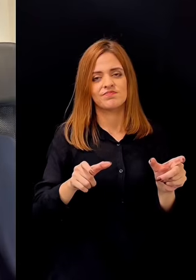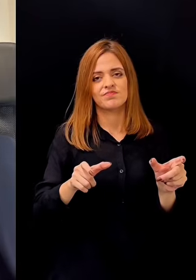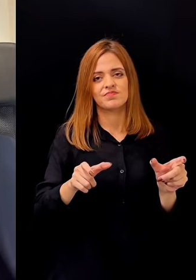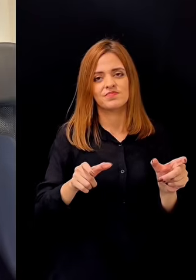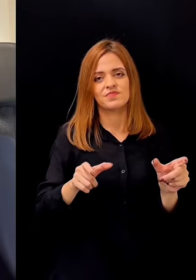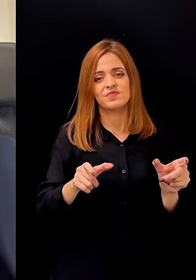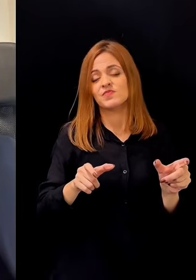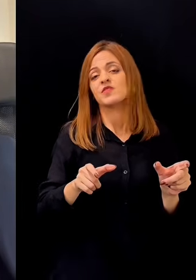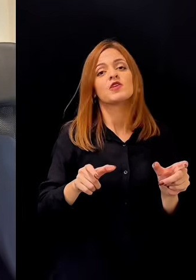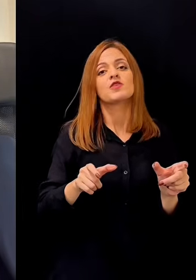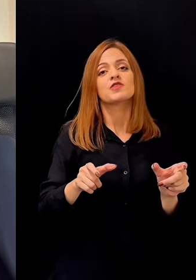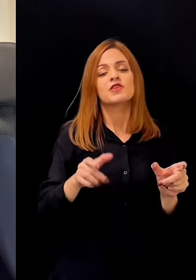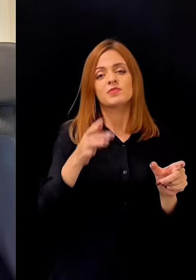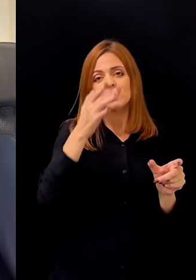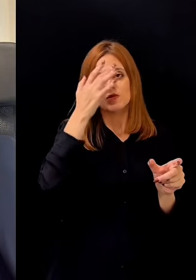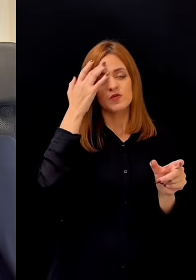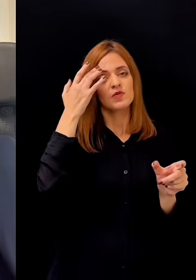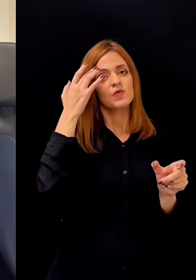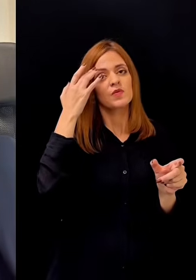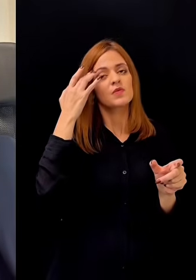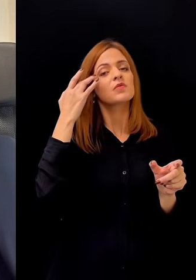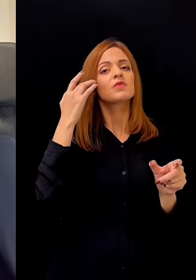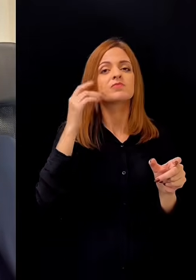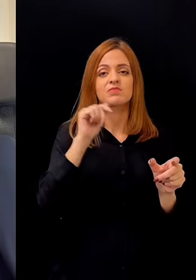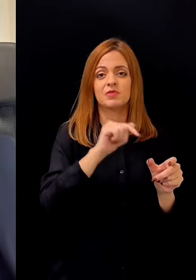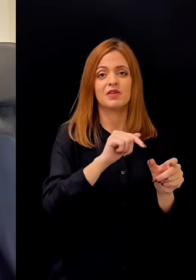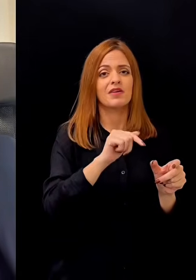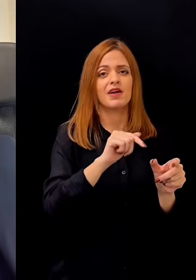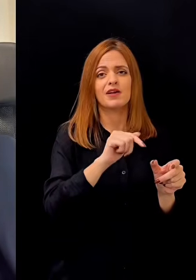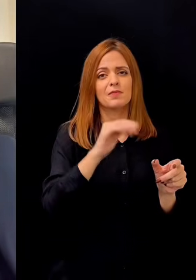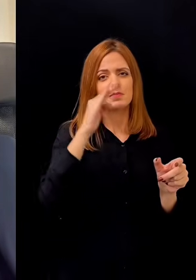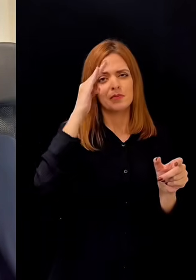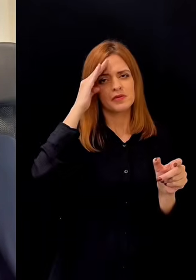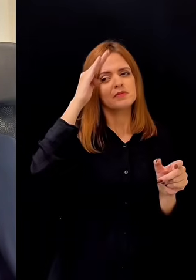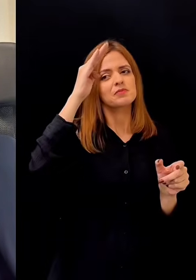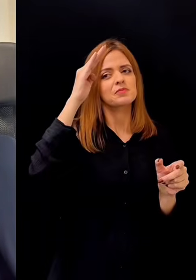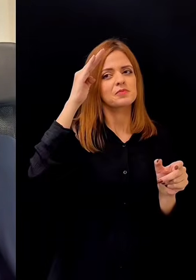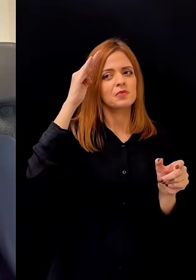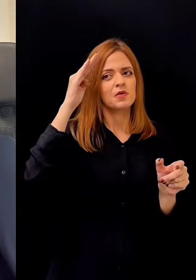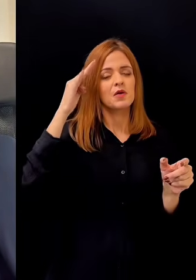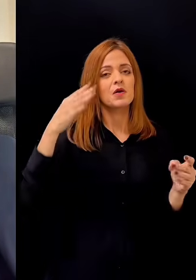dos judeus, um homem que